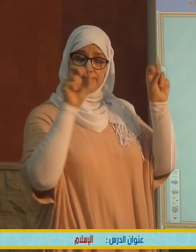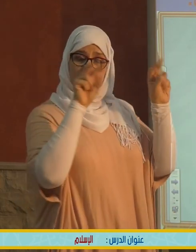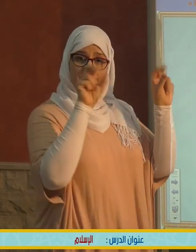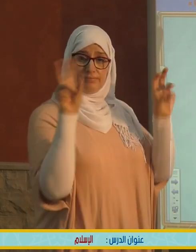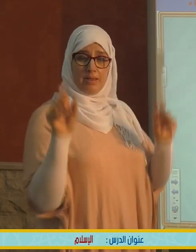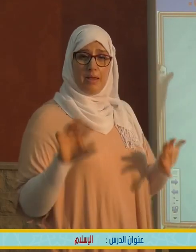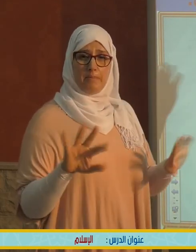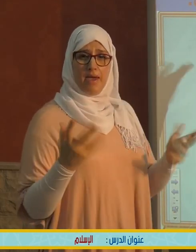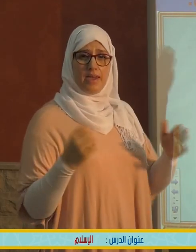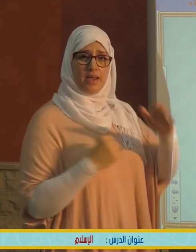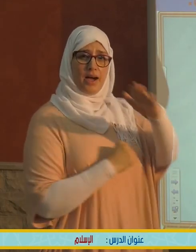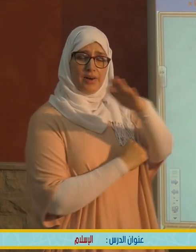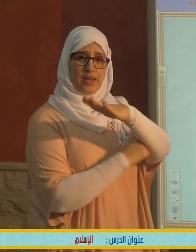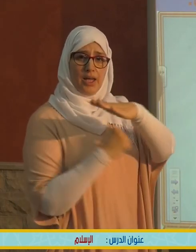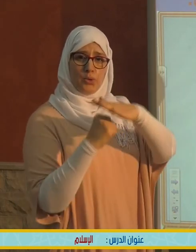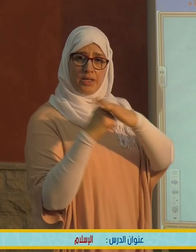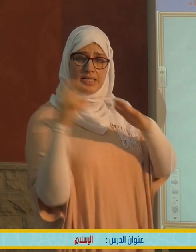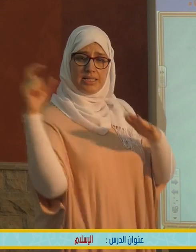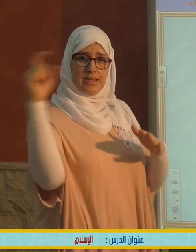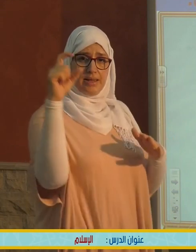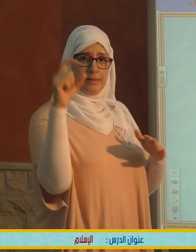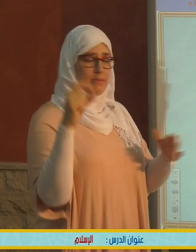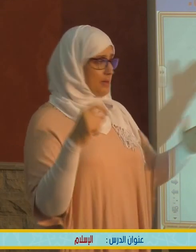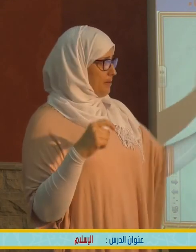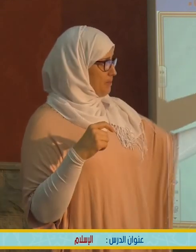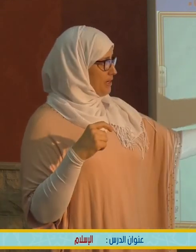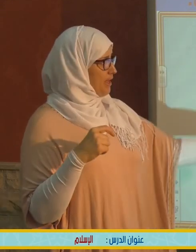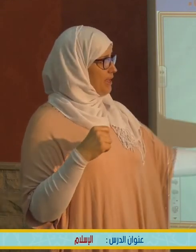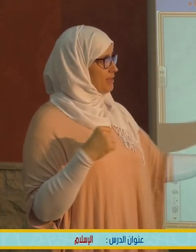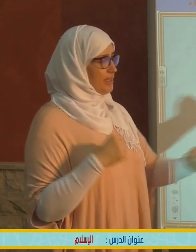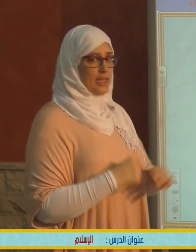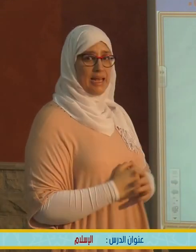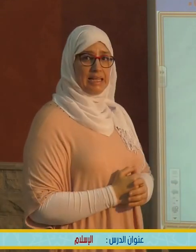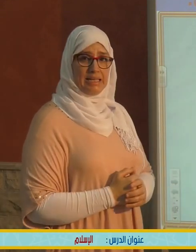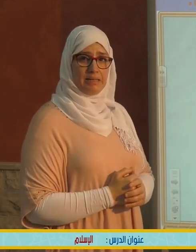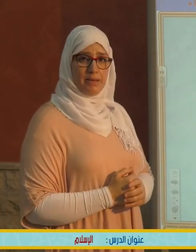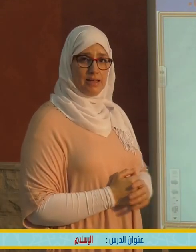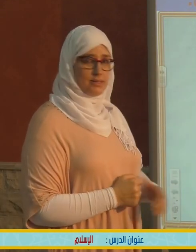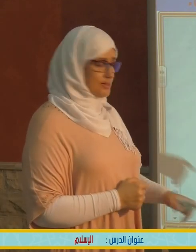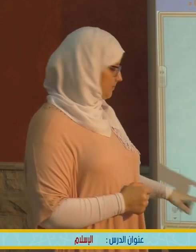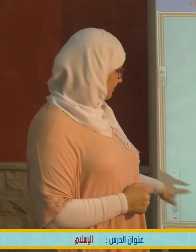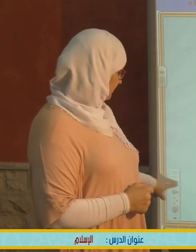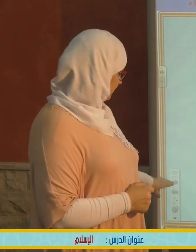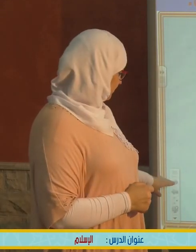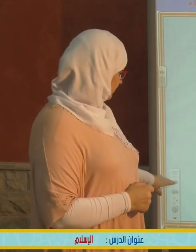السفر. ما هي أركان الإسلام من هذه الكلمات؟